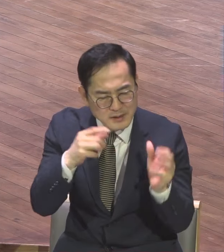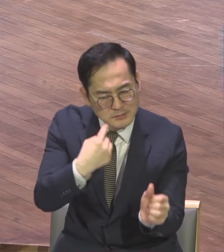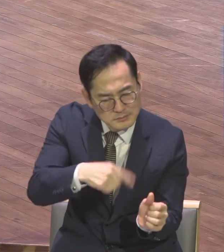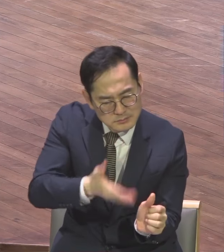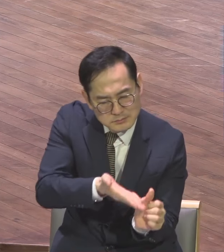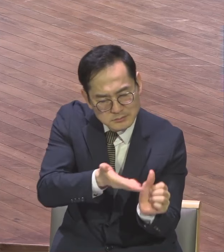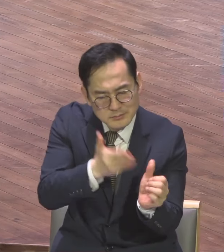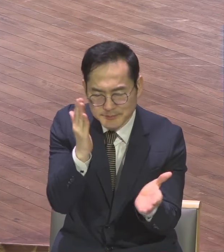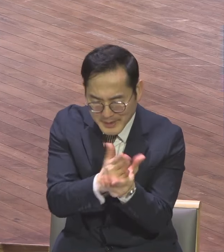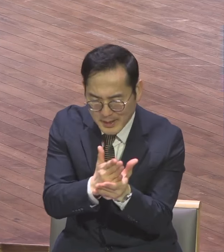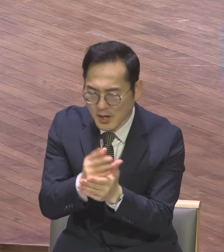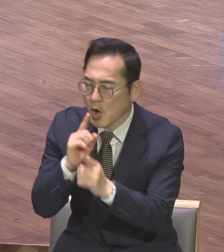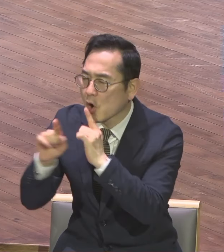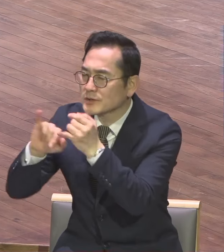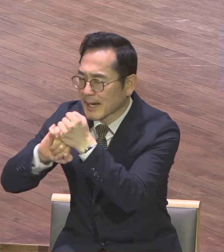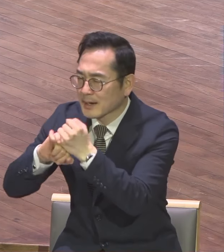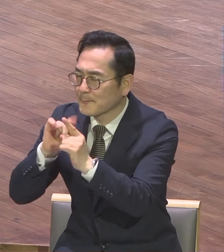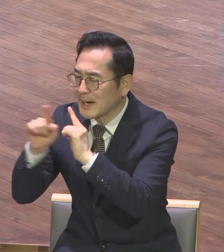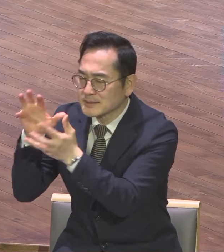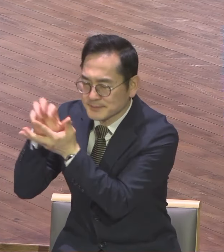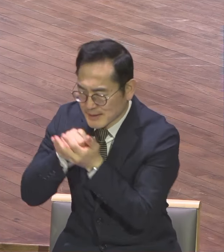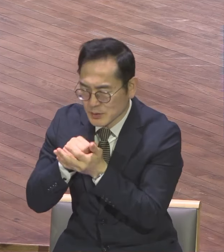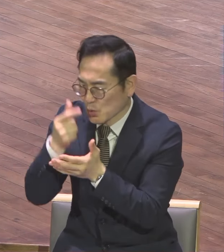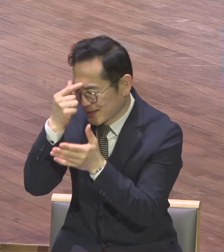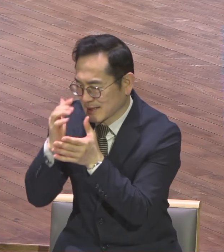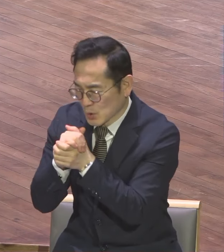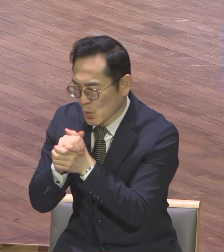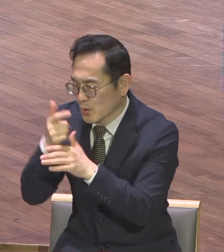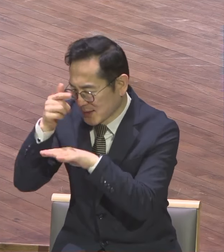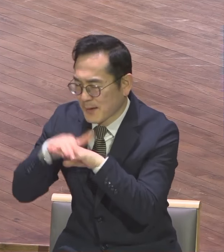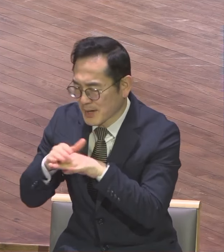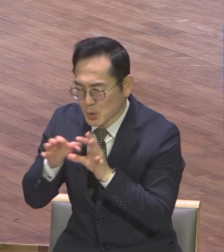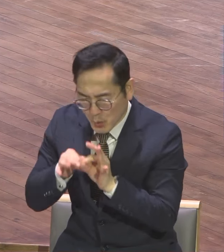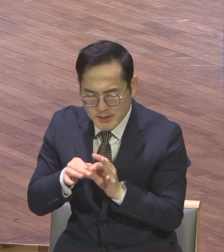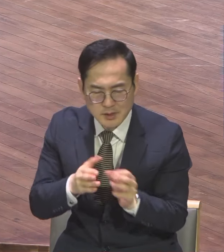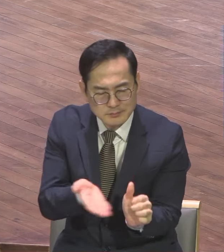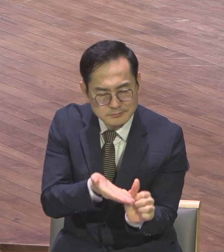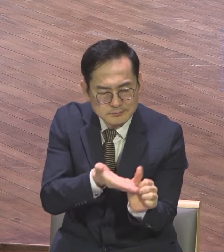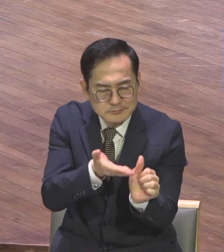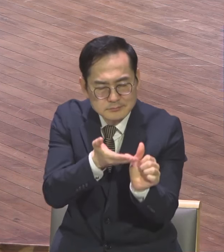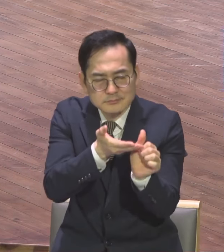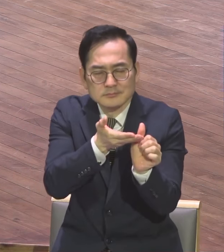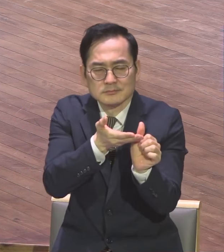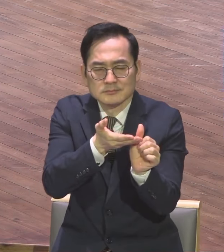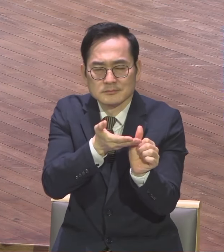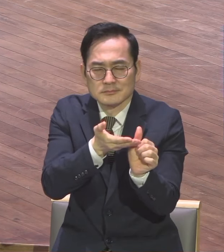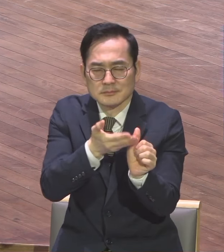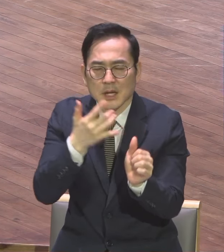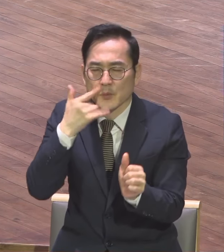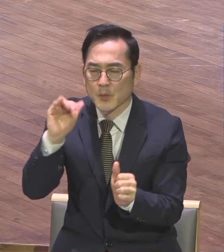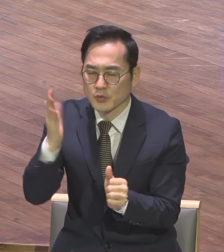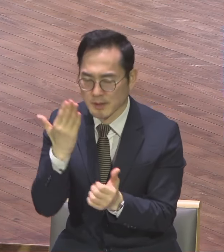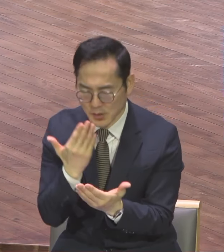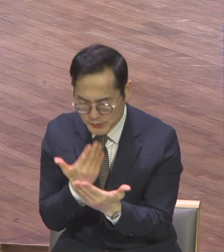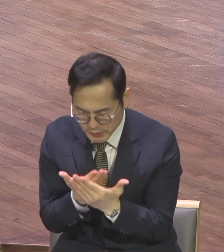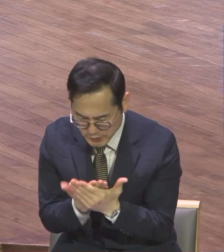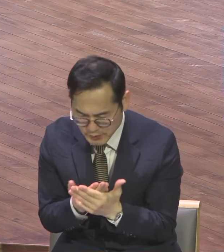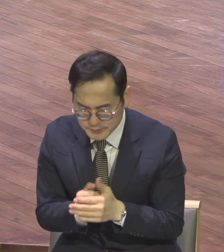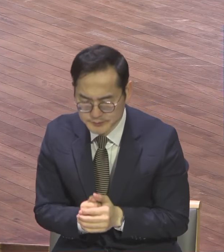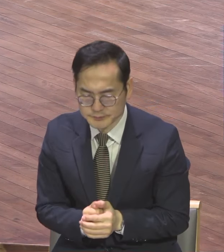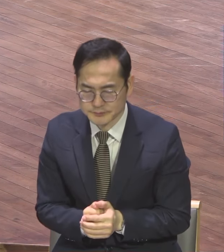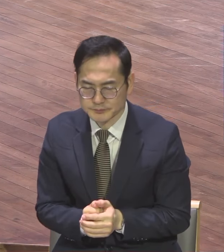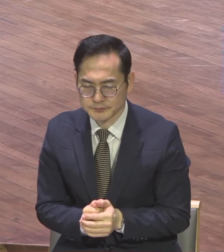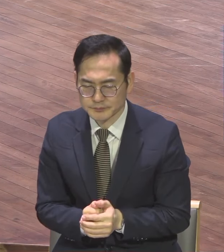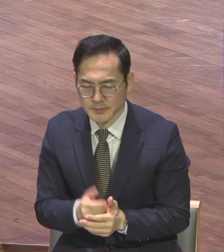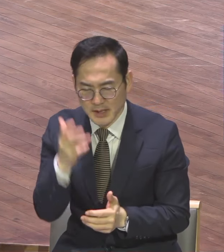아니라 은약으로, 말씀으로, 기도로, 예배로 아이들을 양육하는 부모들 되게 하여 주옵소서.